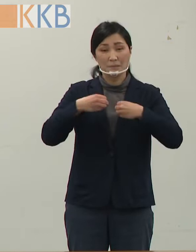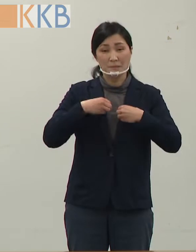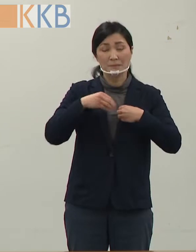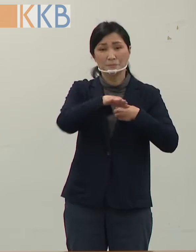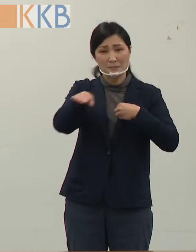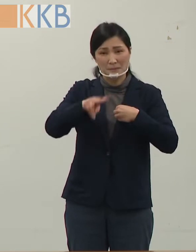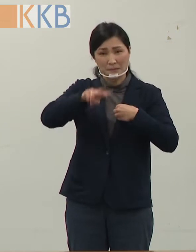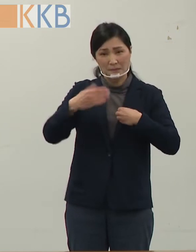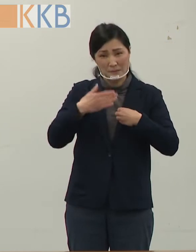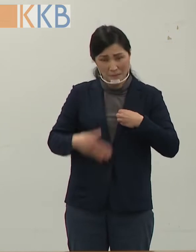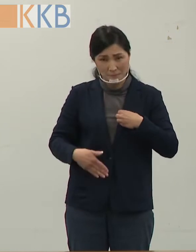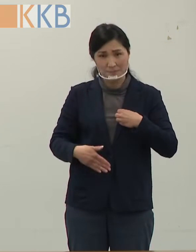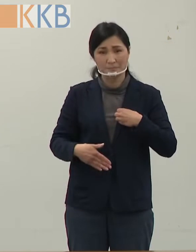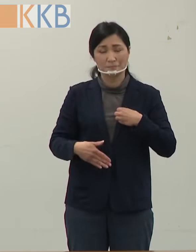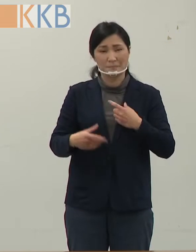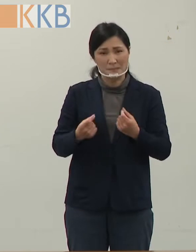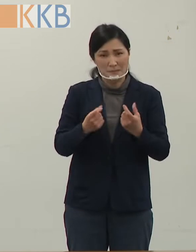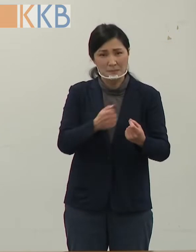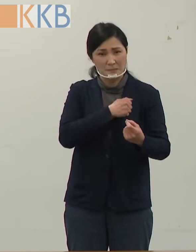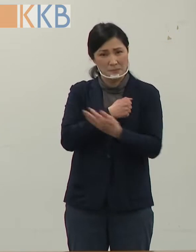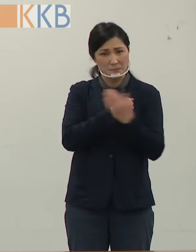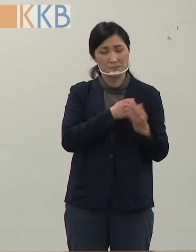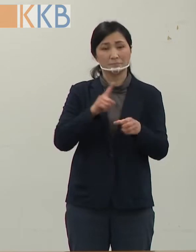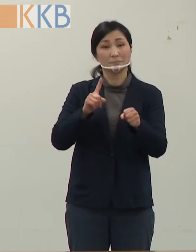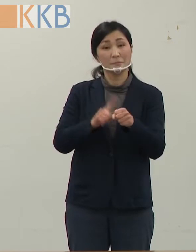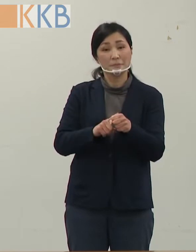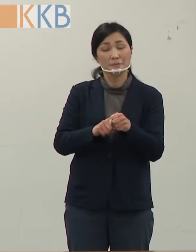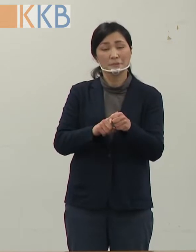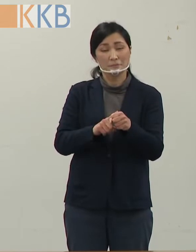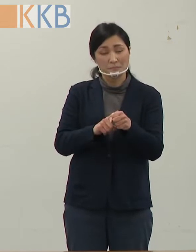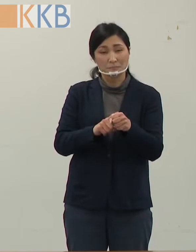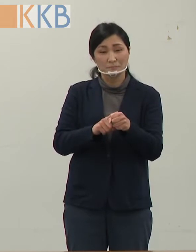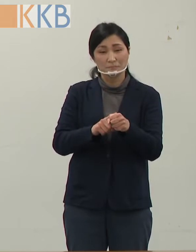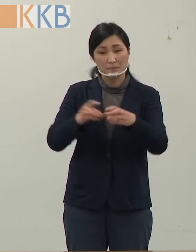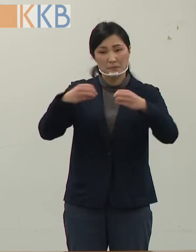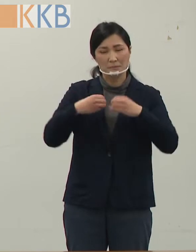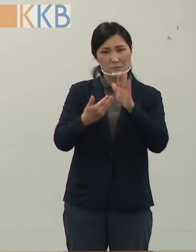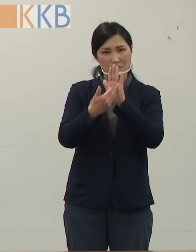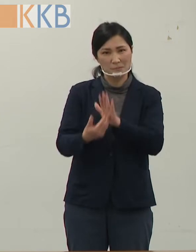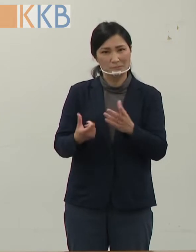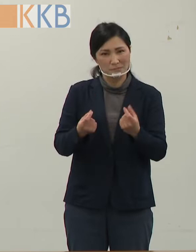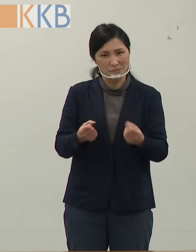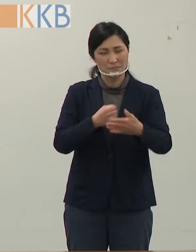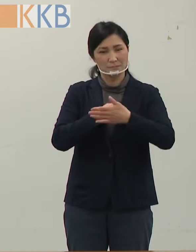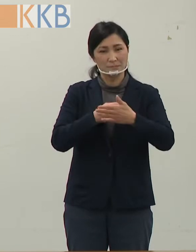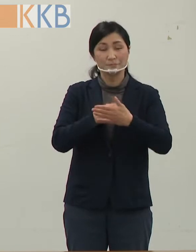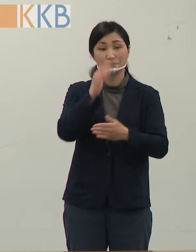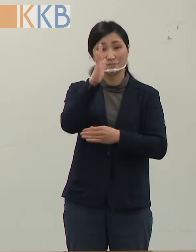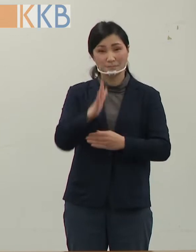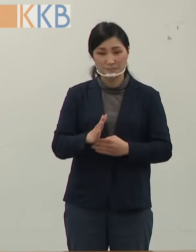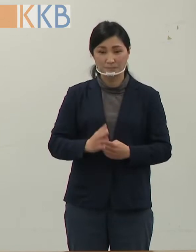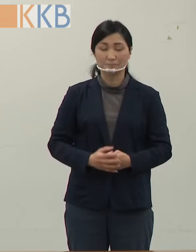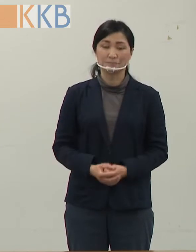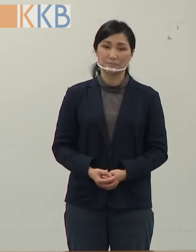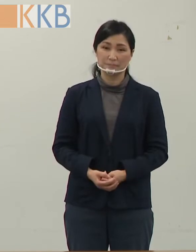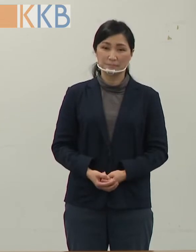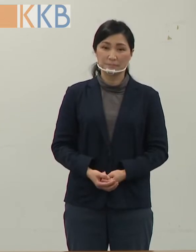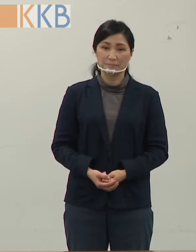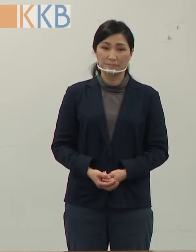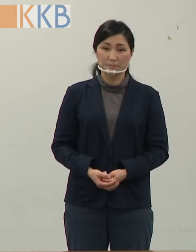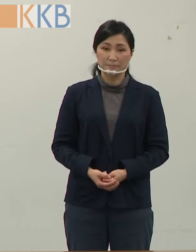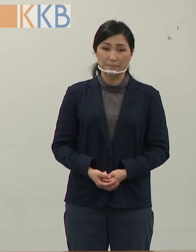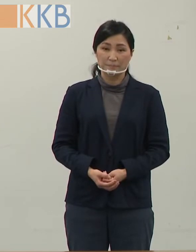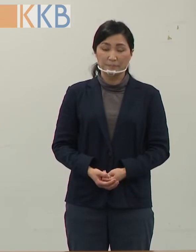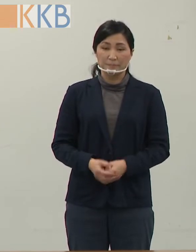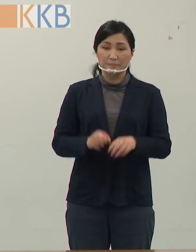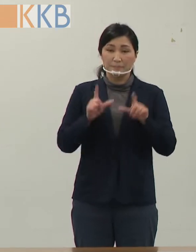守るために、引き続き強い警戒感を持って、感染防止対策にご協力いただきますよう、お願いいたします。私からは以上